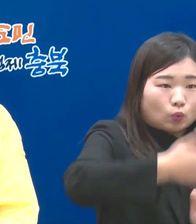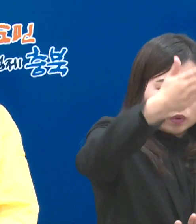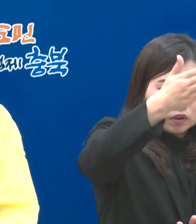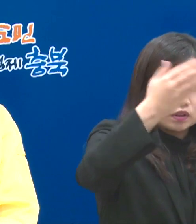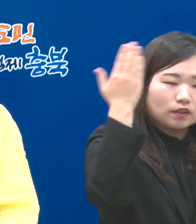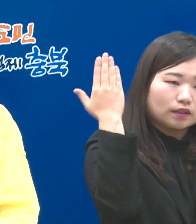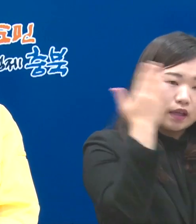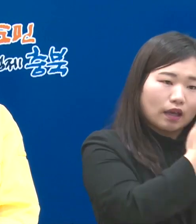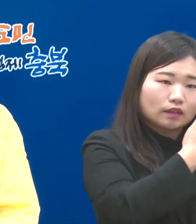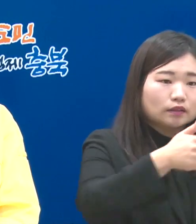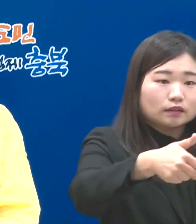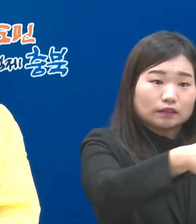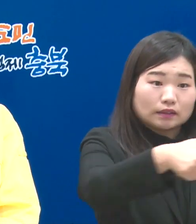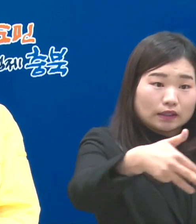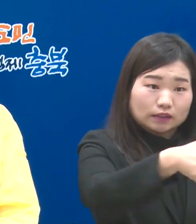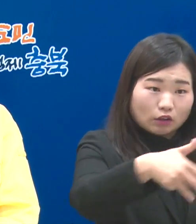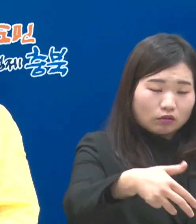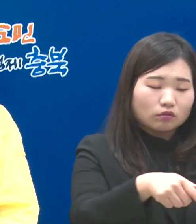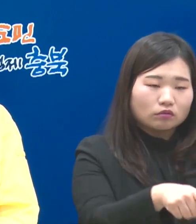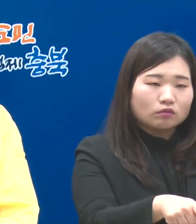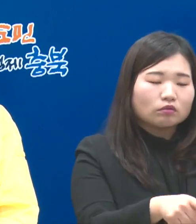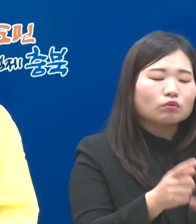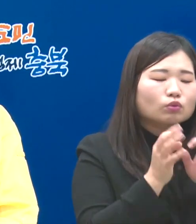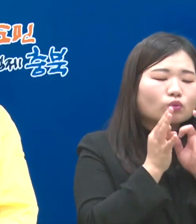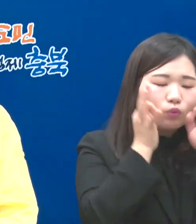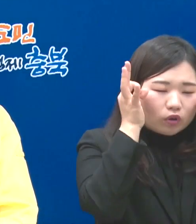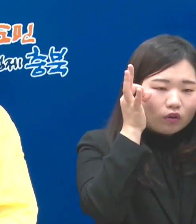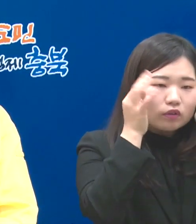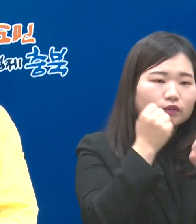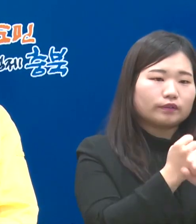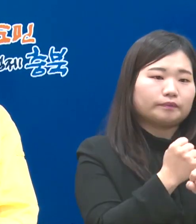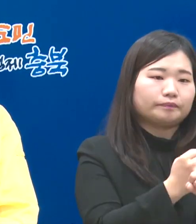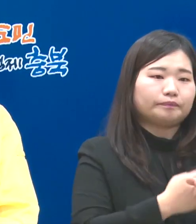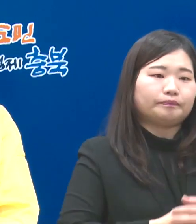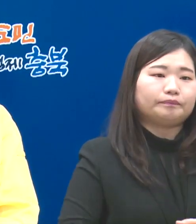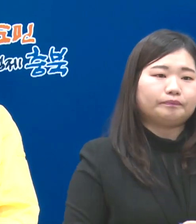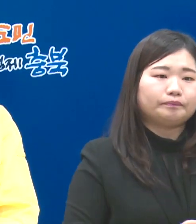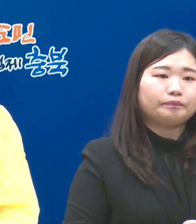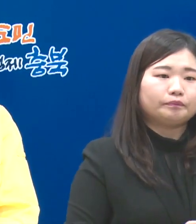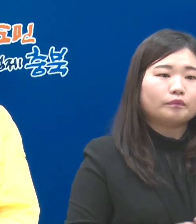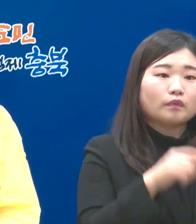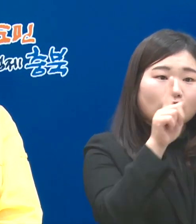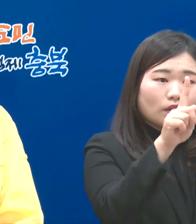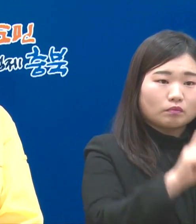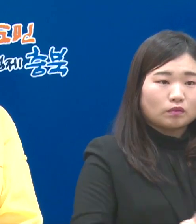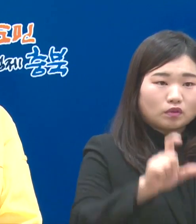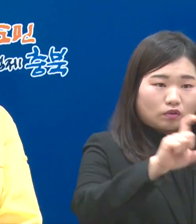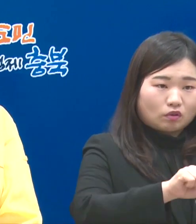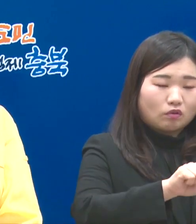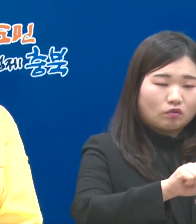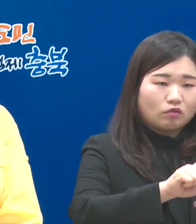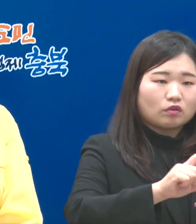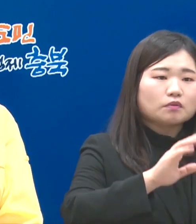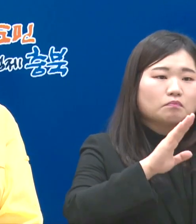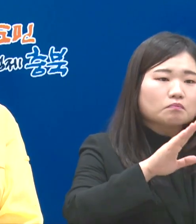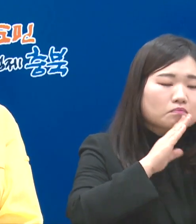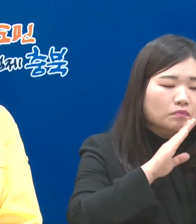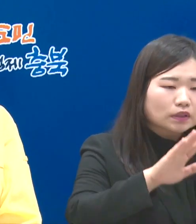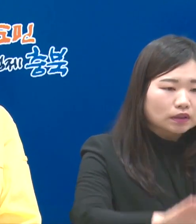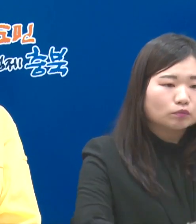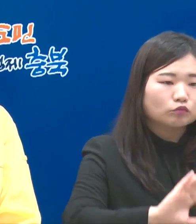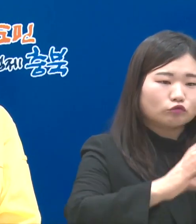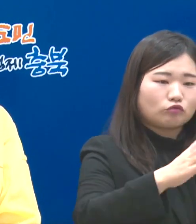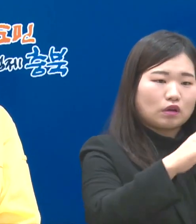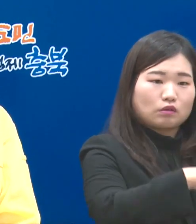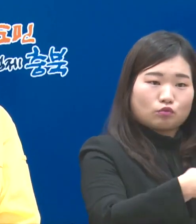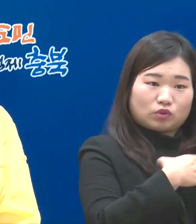청정 제천을 사수하는데 모든 노력을 기울이겠습니다. 다시 한번 국가적 위기